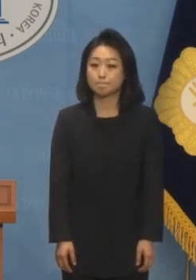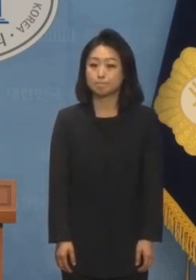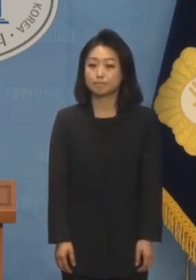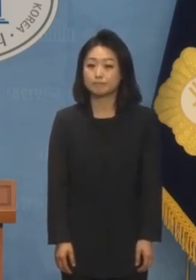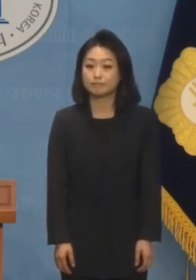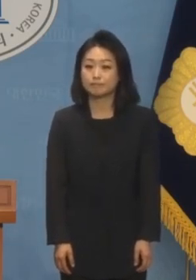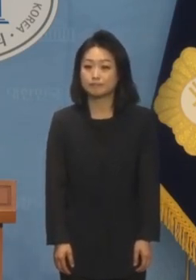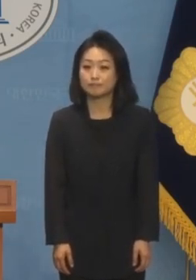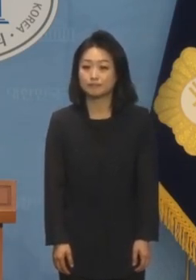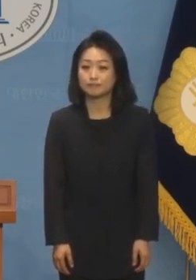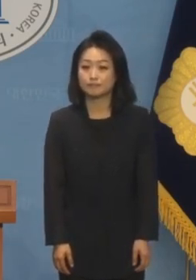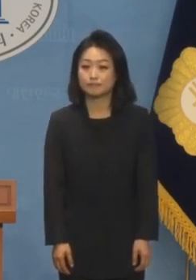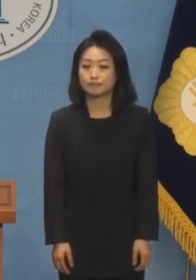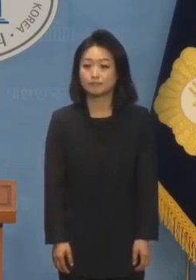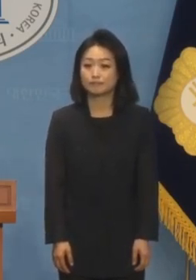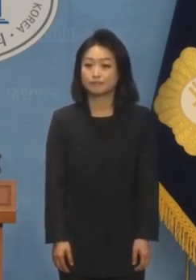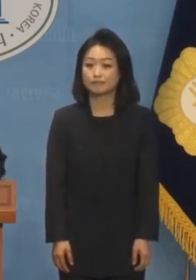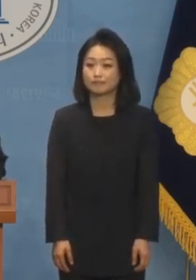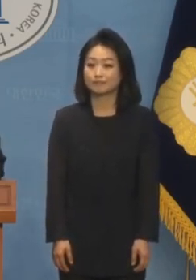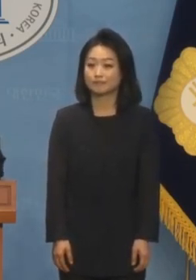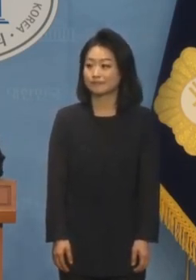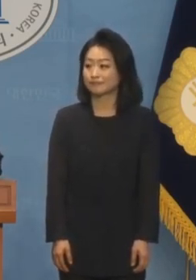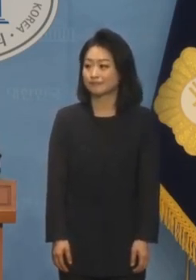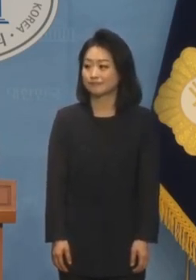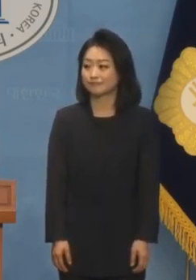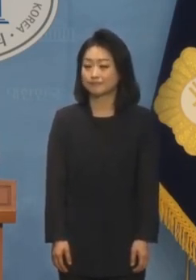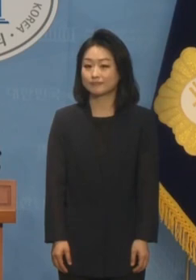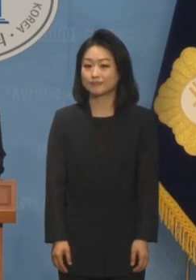네? 네, 그러겠습니다.